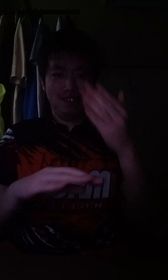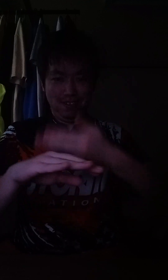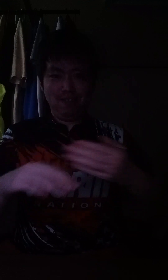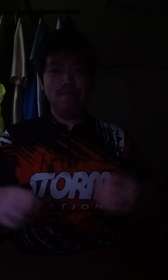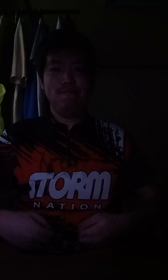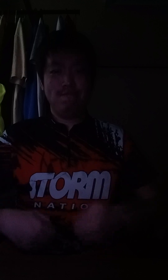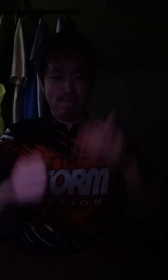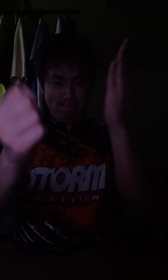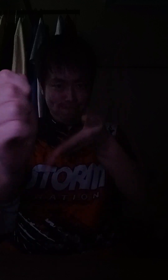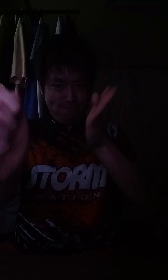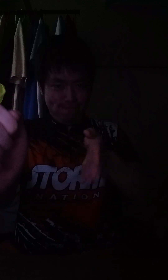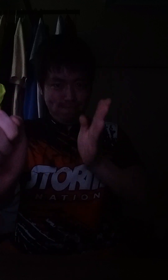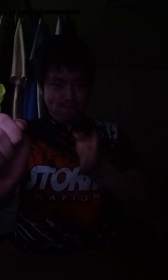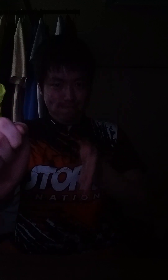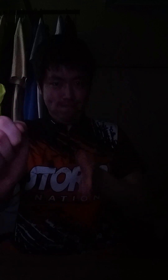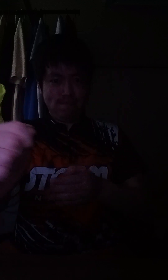않길 바랍니다.